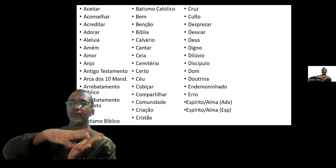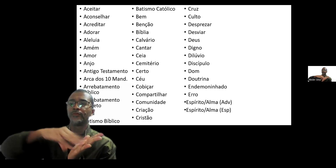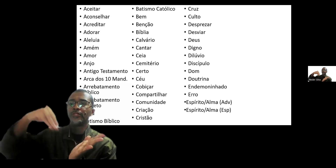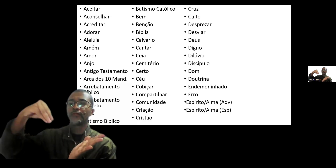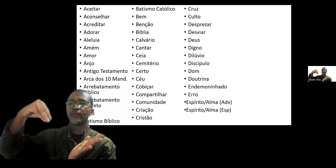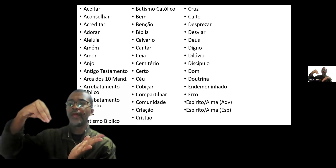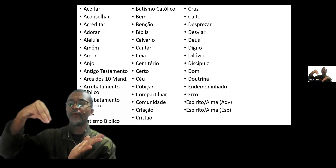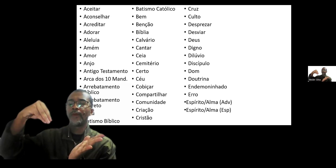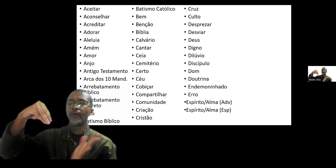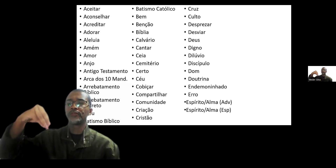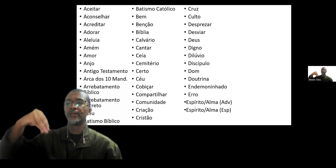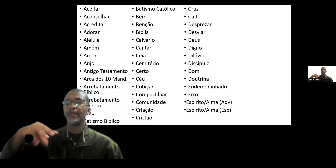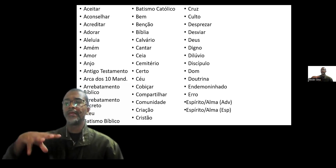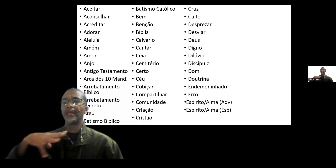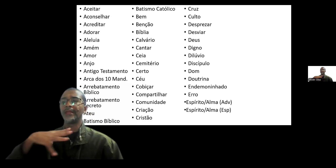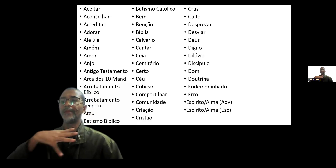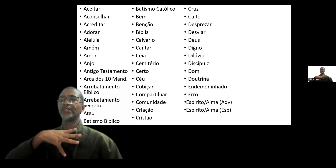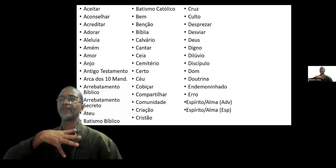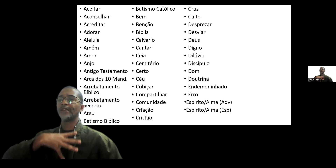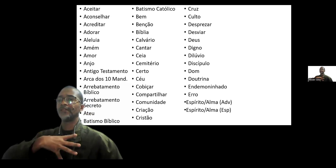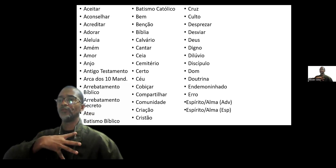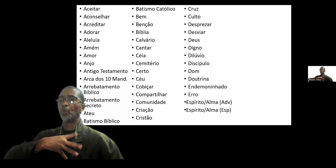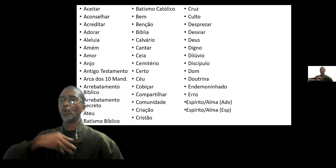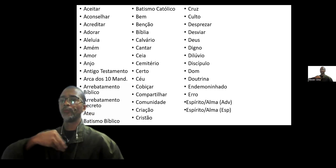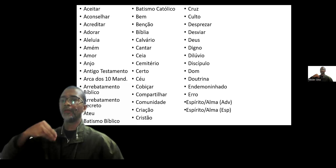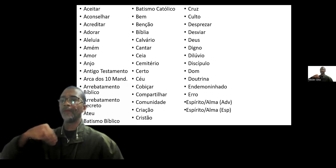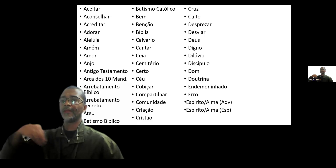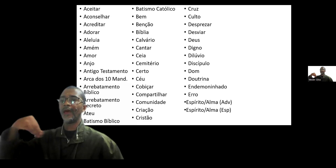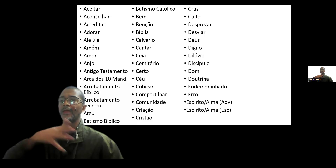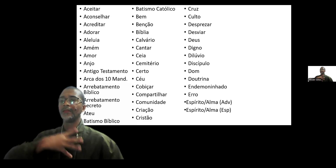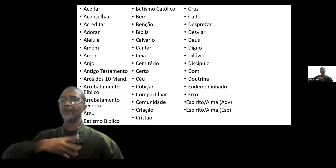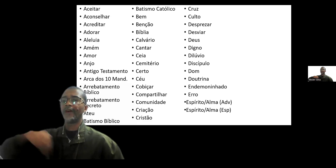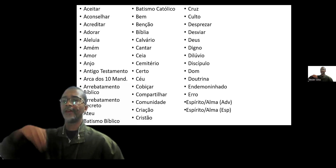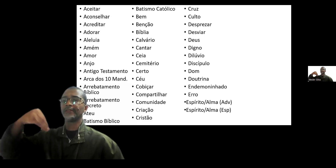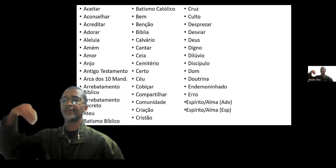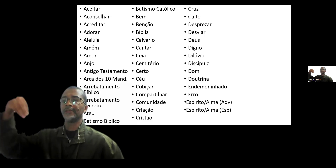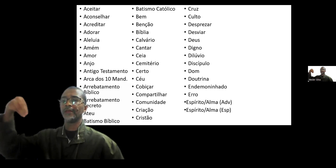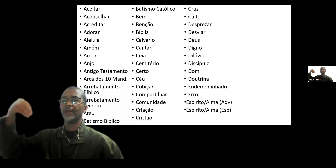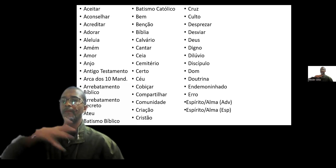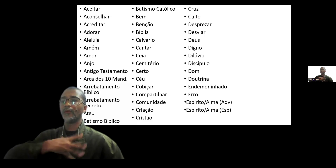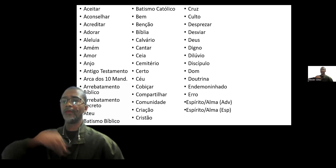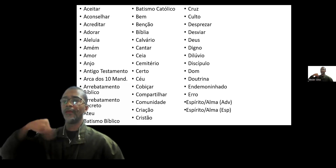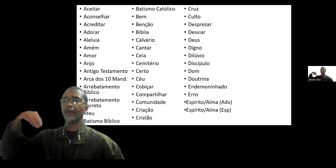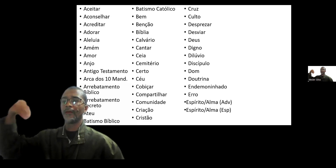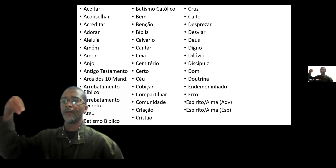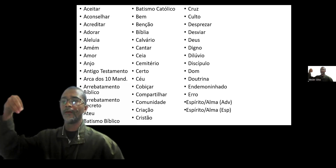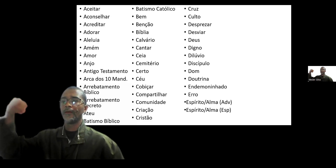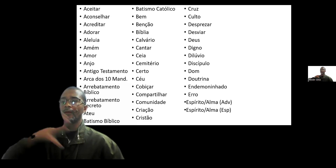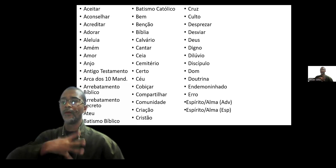saiu de dentro dela alguma coisa. E aí também eles fazem assim no corpo também, tá? Então fazem assim, meio